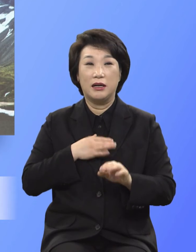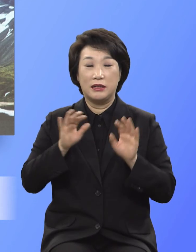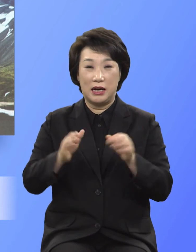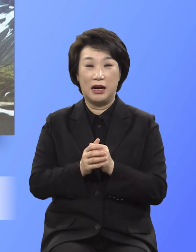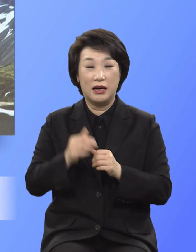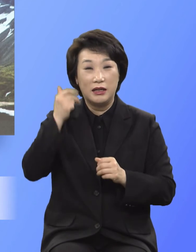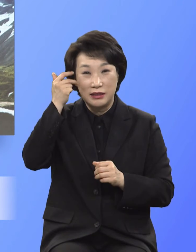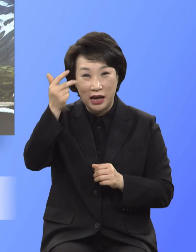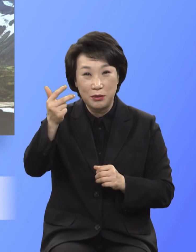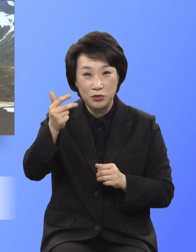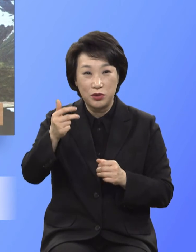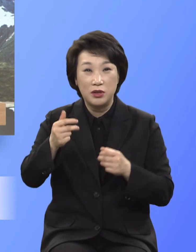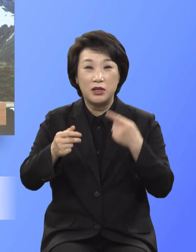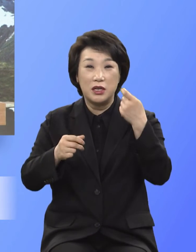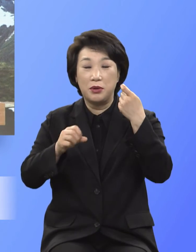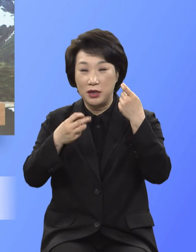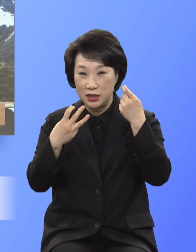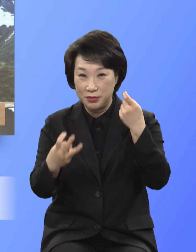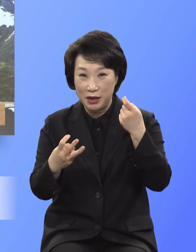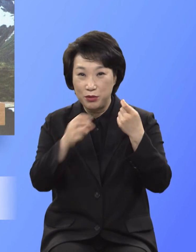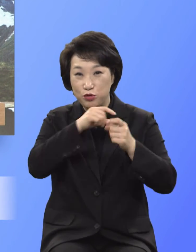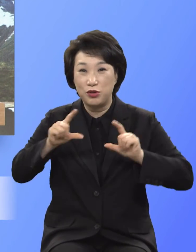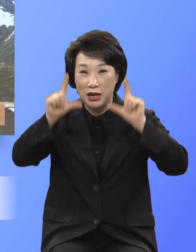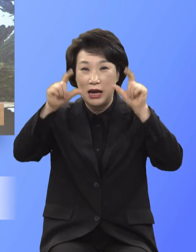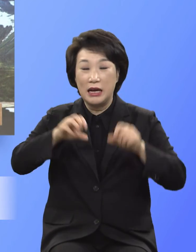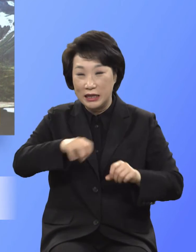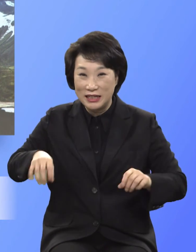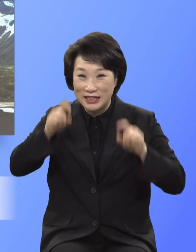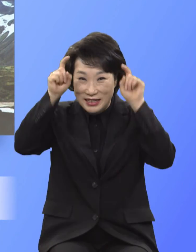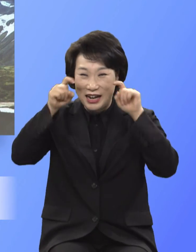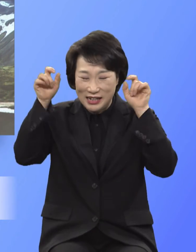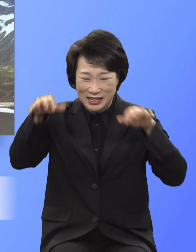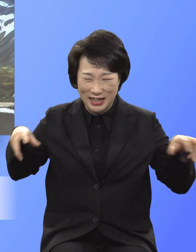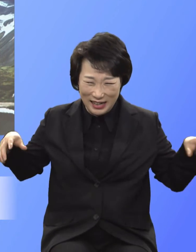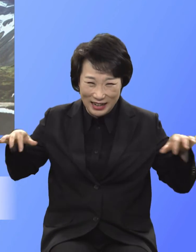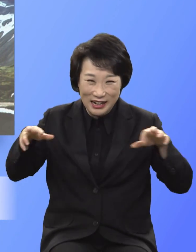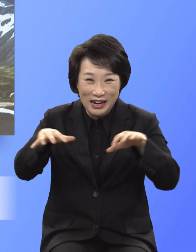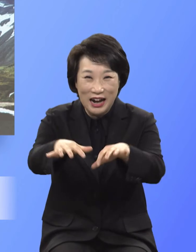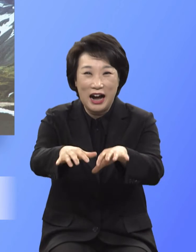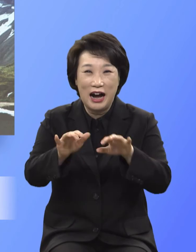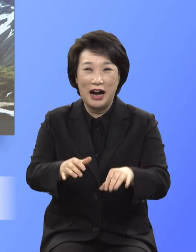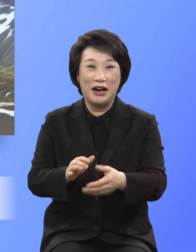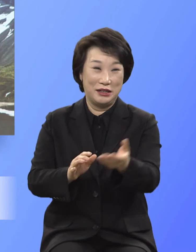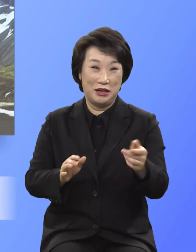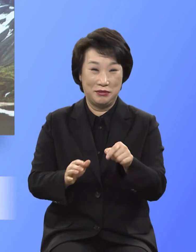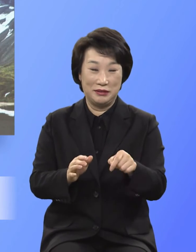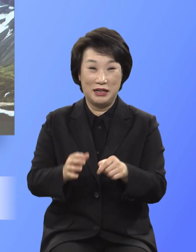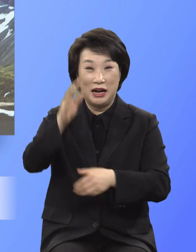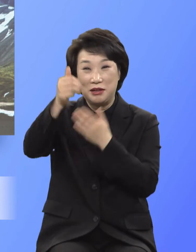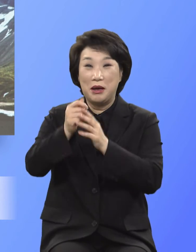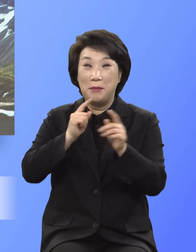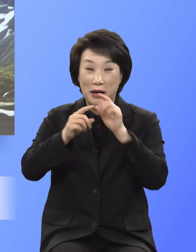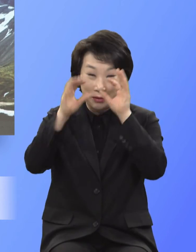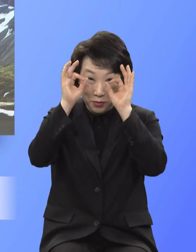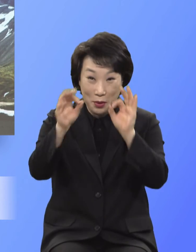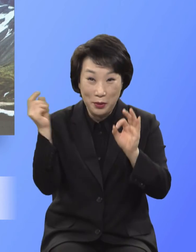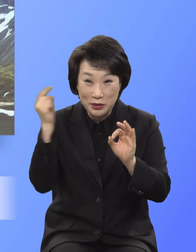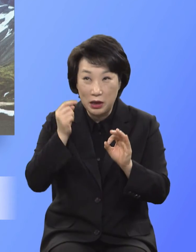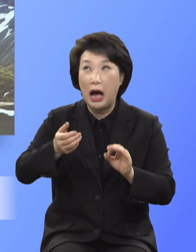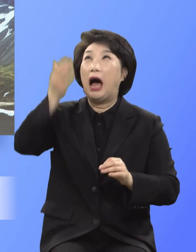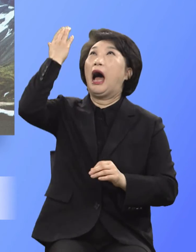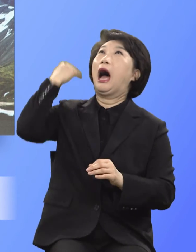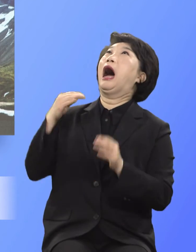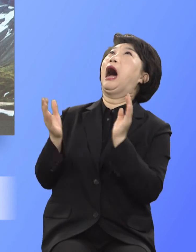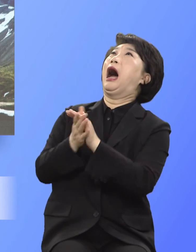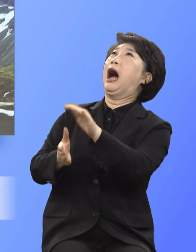13일 주일에는 이른 양들이 군대같이 모여들어서 그들이 하나님의 말씀을 듣고